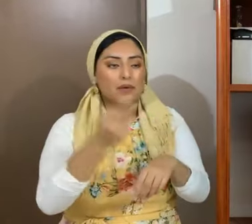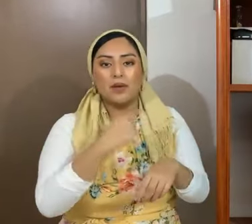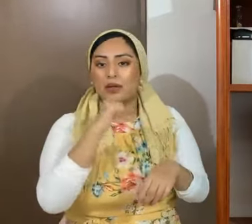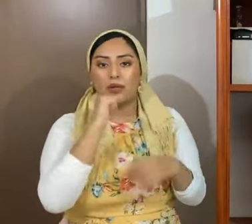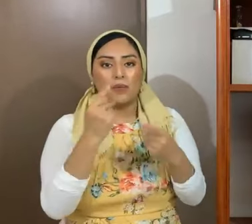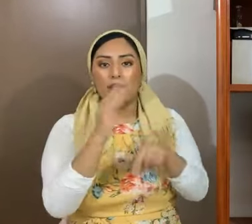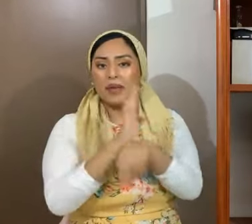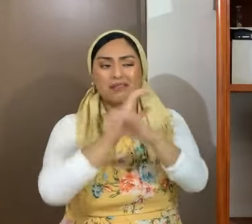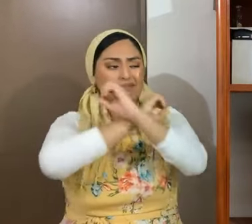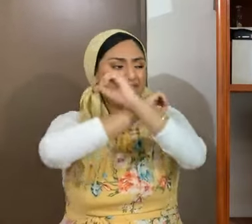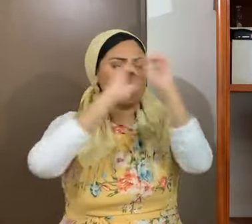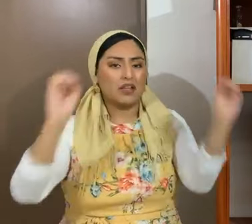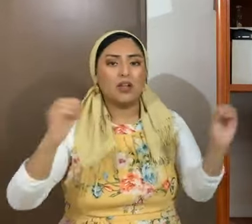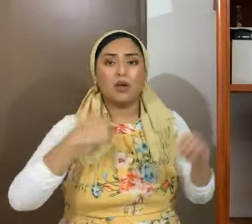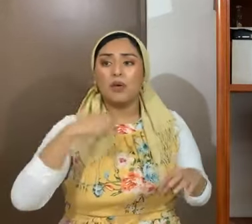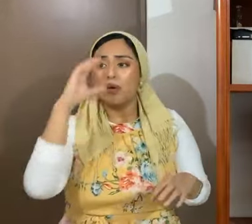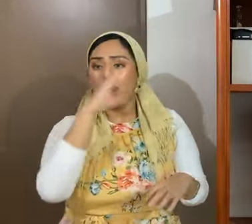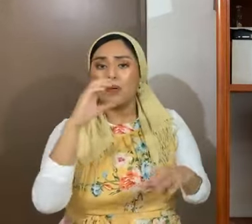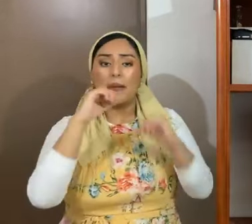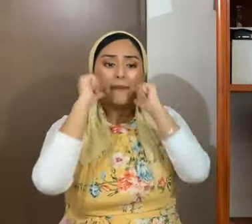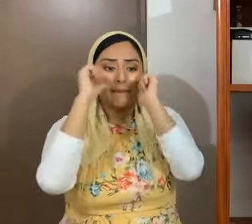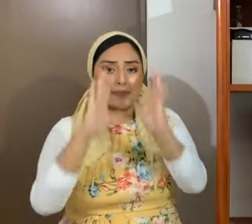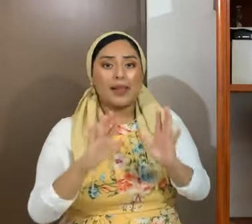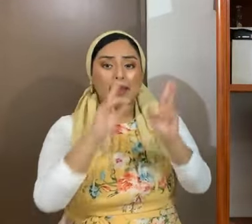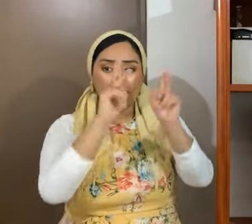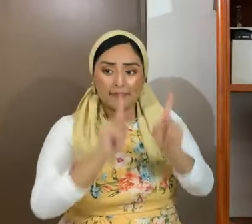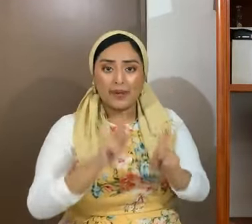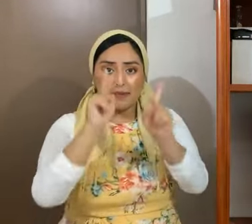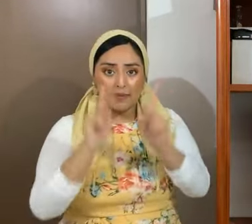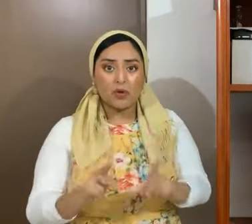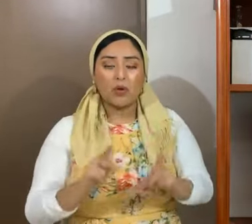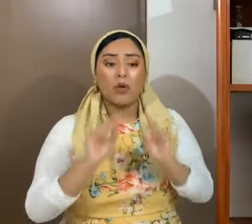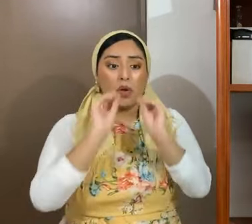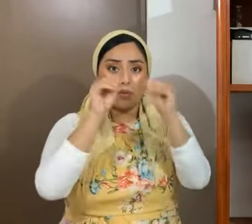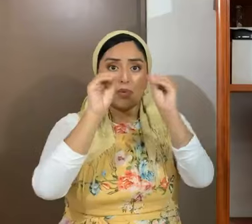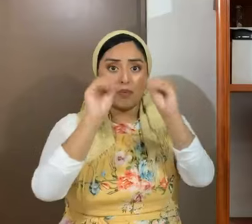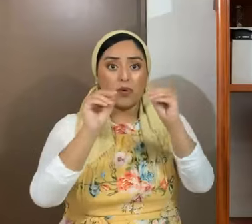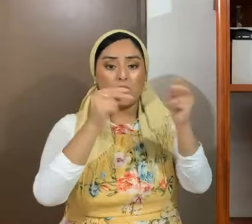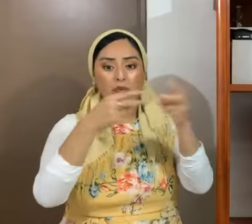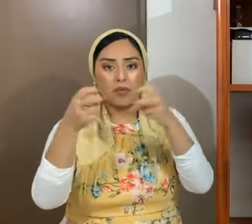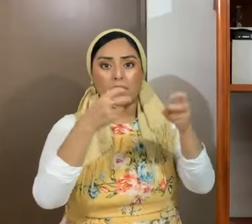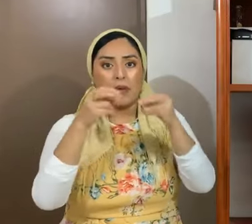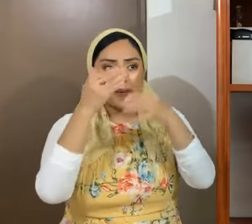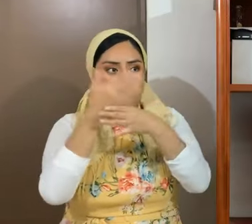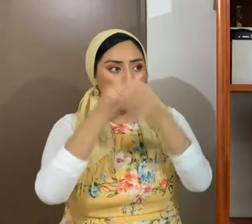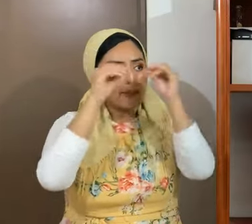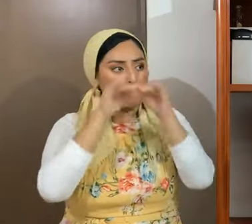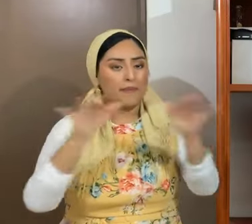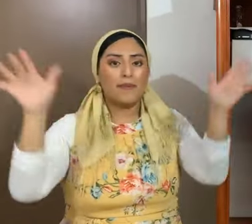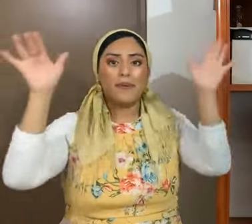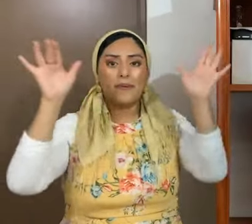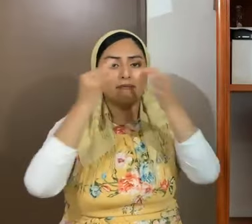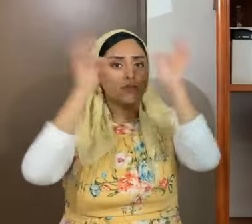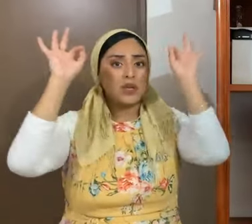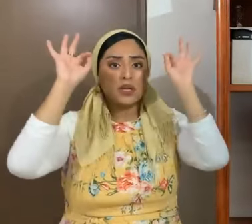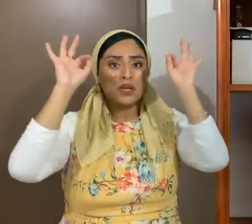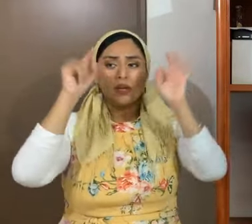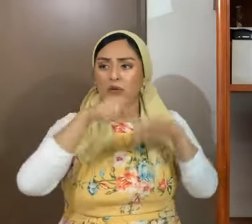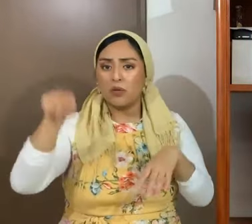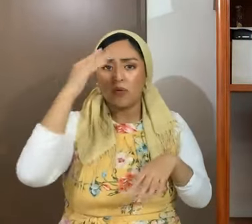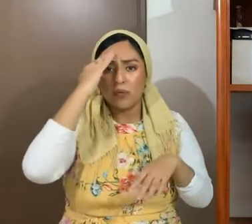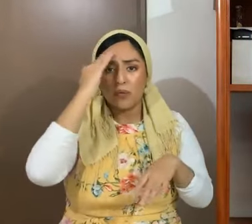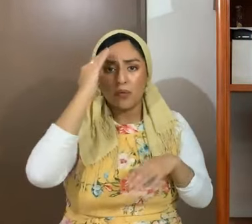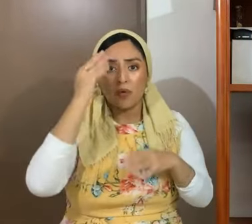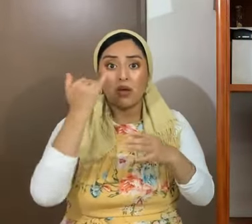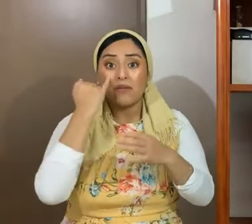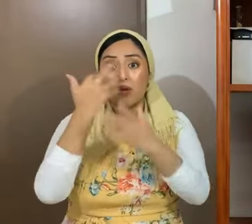hacemos negocio de ningún tipo, que buscamos bendecir a las almas, que se sube el material para que lo descarguen, lo comparten y lo regalan. Lo saben, entonces